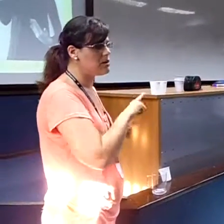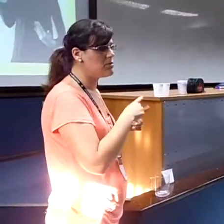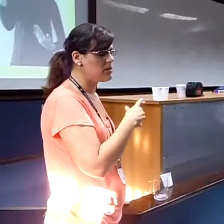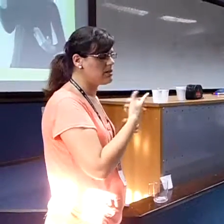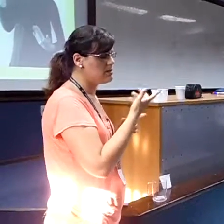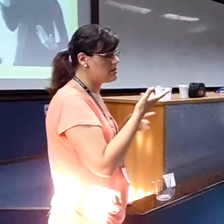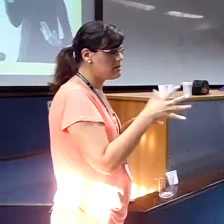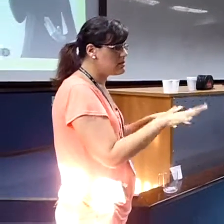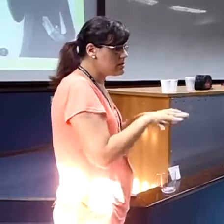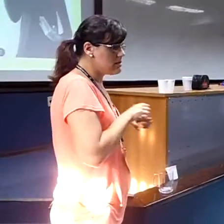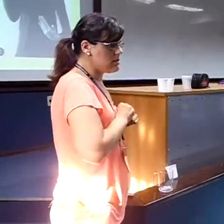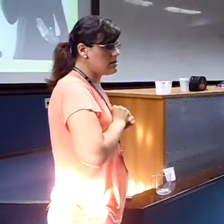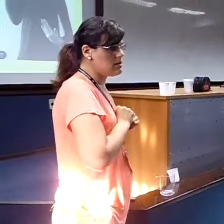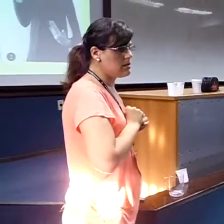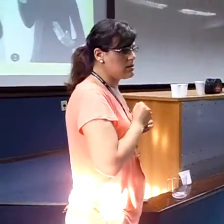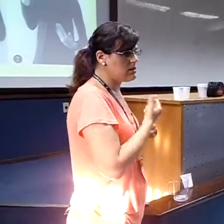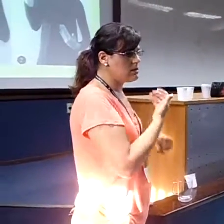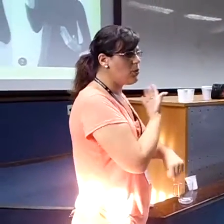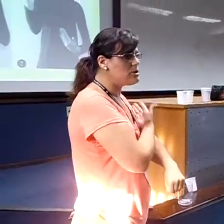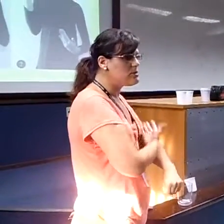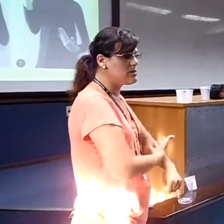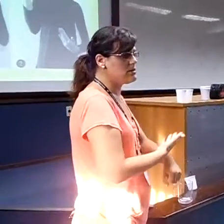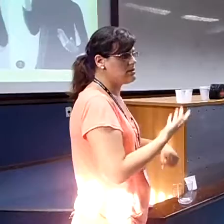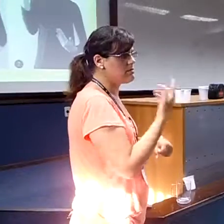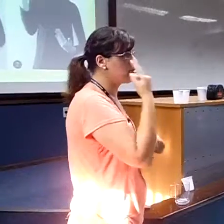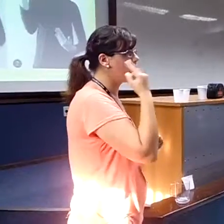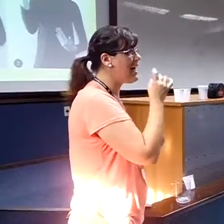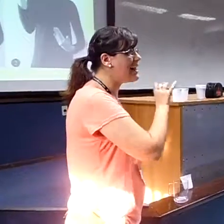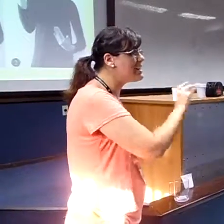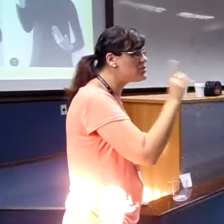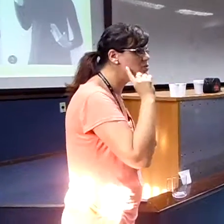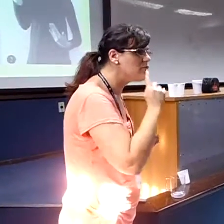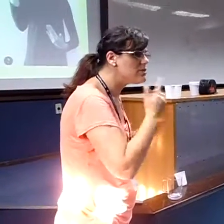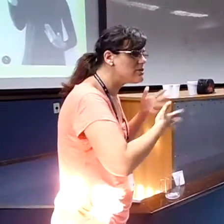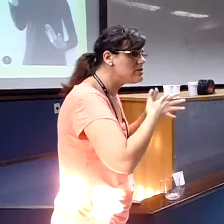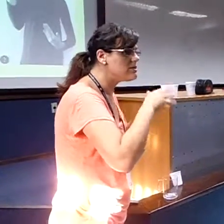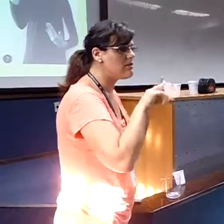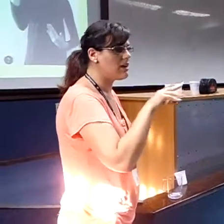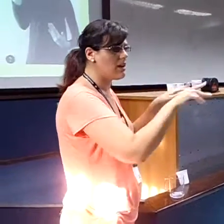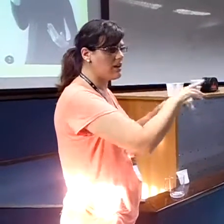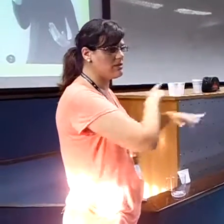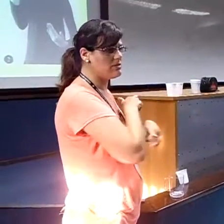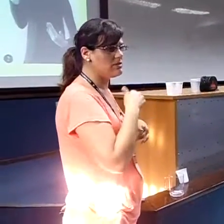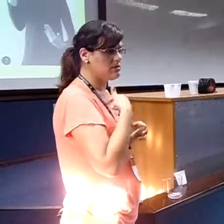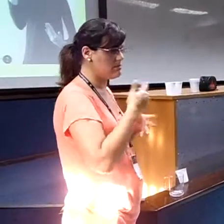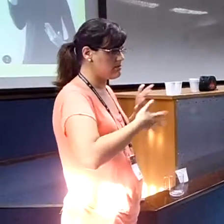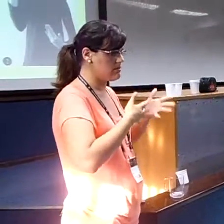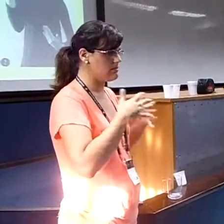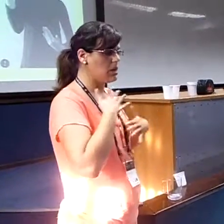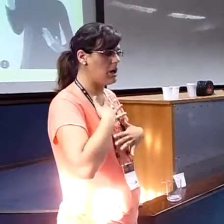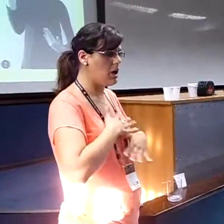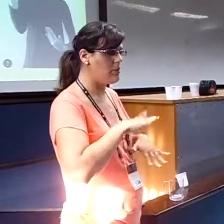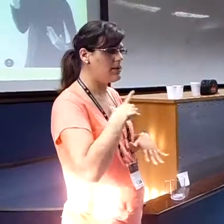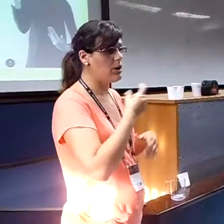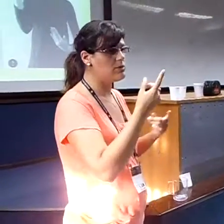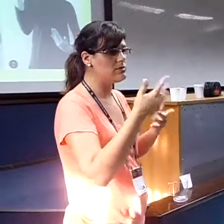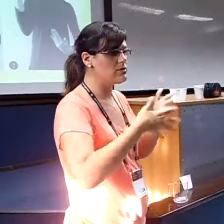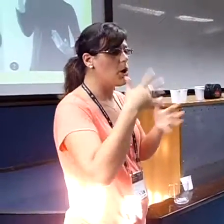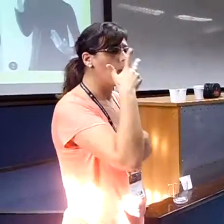muito legal. Mas se ele tiver essa proximidade com surdos, né, vai ser bem interessante, porque tem surdos que sinalizam, cada um tem o